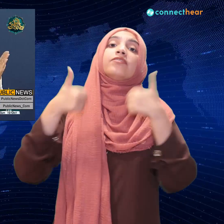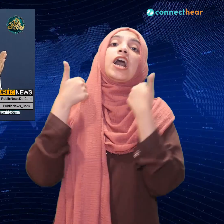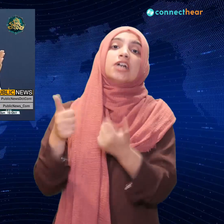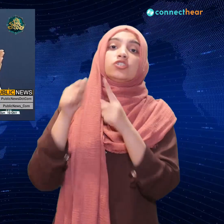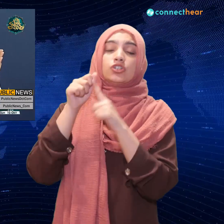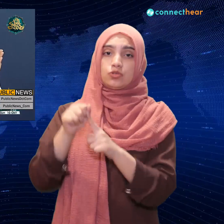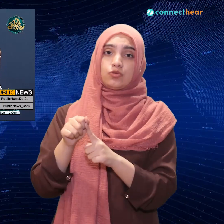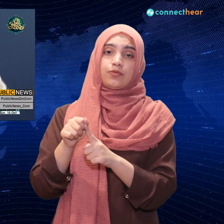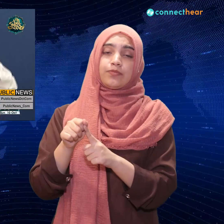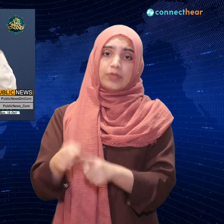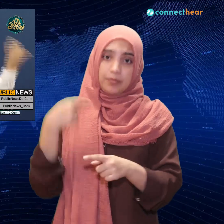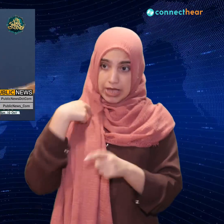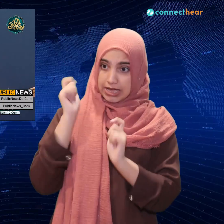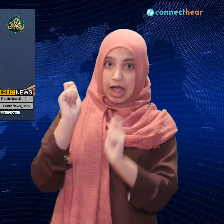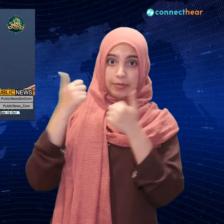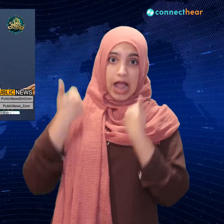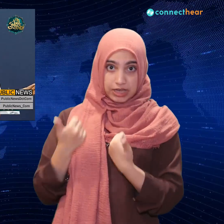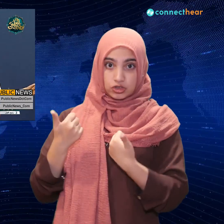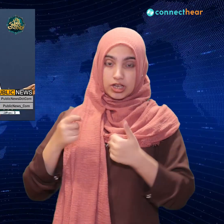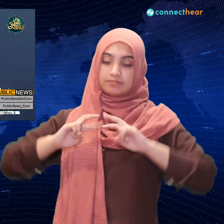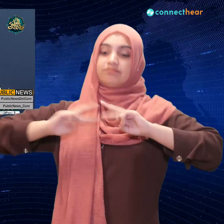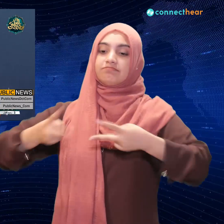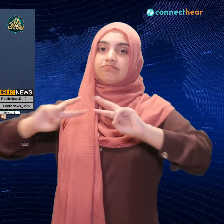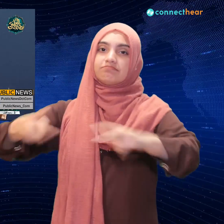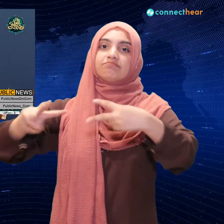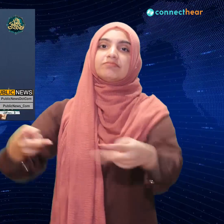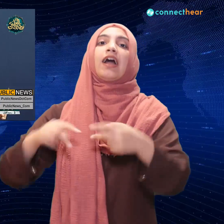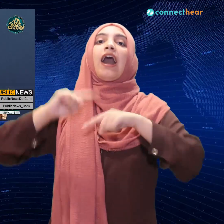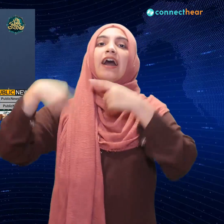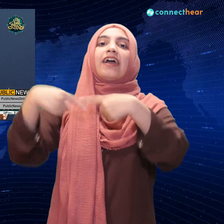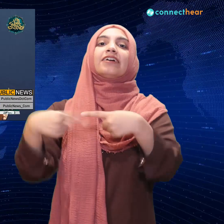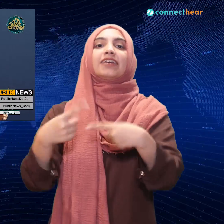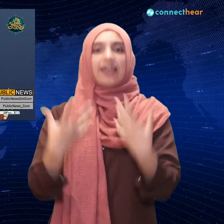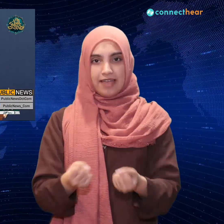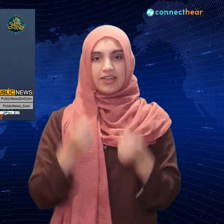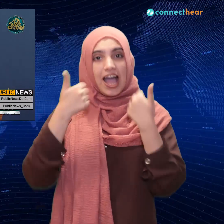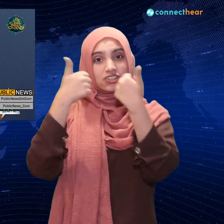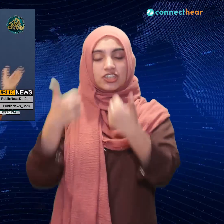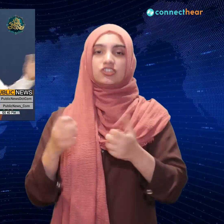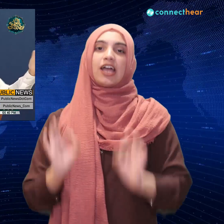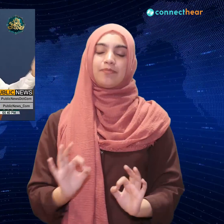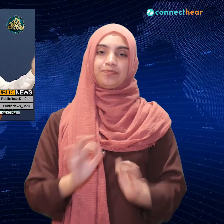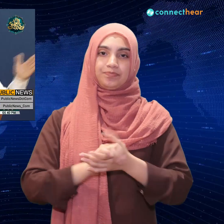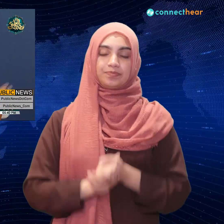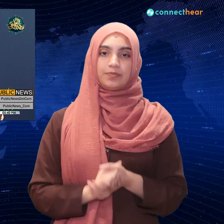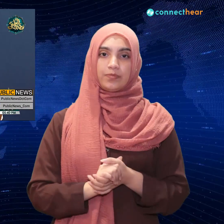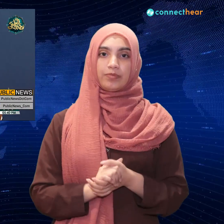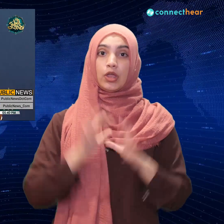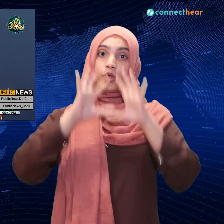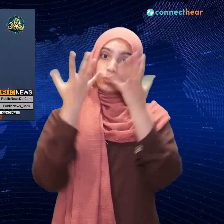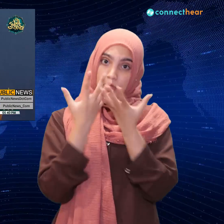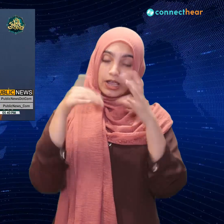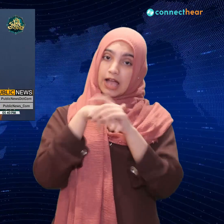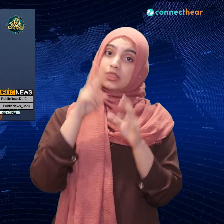ہیومن اور مٹیریل کا، انسانیت کا ایک طرف ہے اور ایک طرف جو پیسے کی پوجا کرنے والے لوگ ہیں. دو طرز زندگی